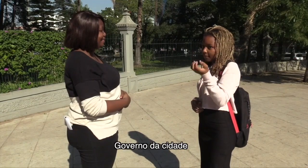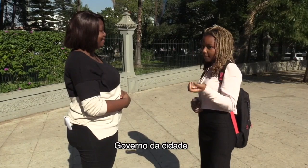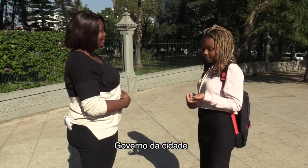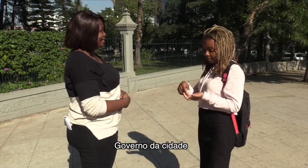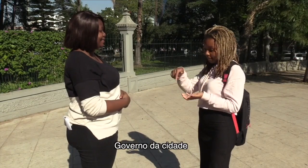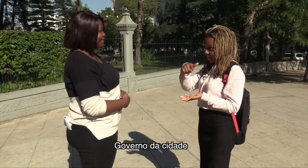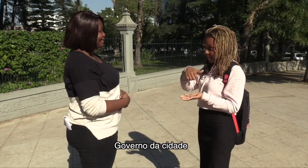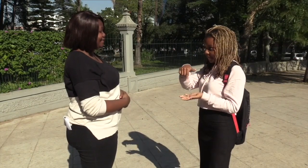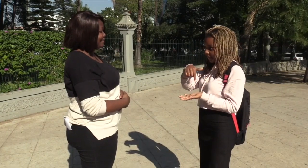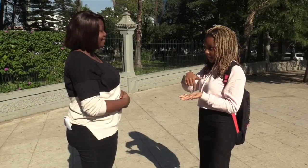Governo da cidade.